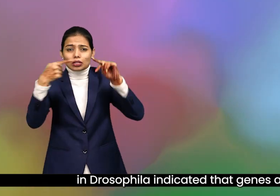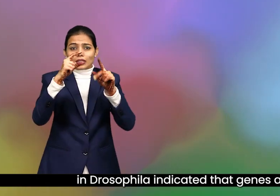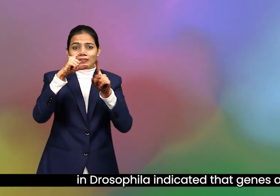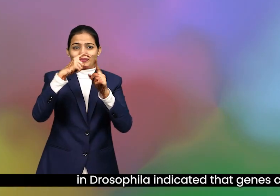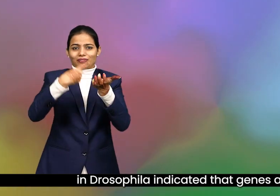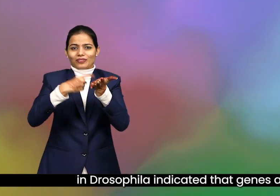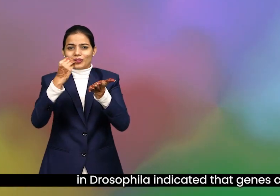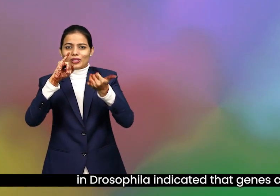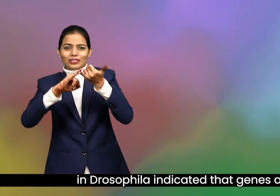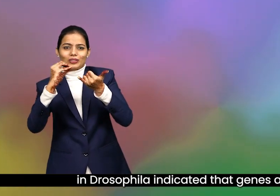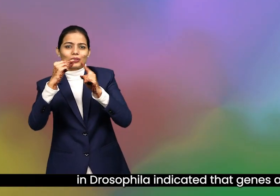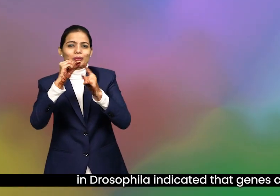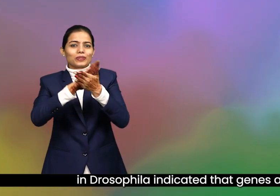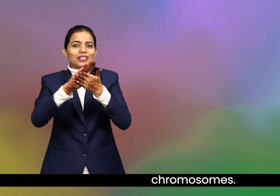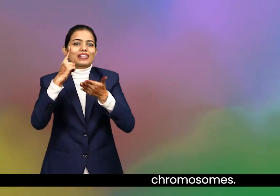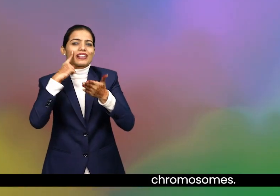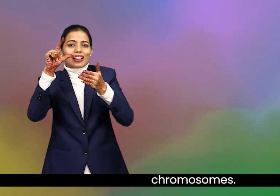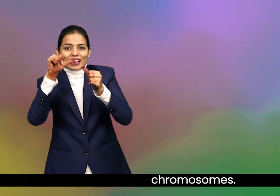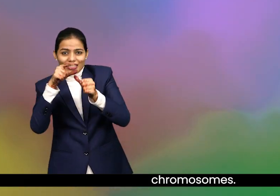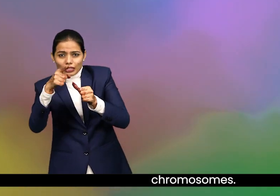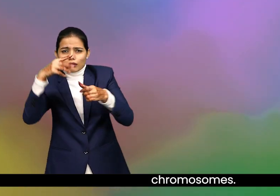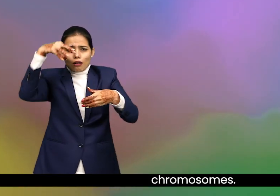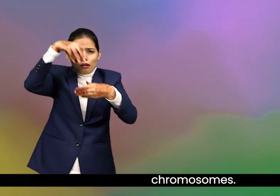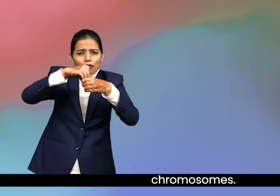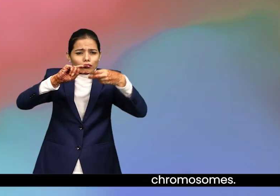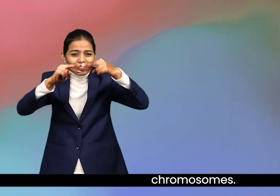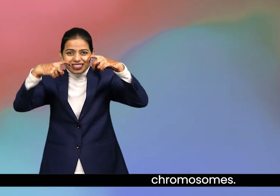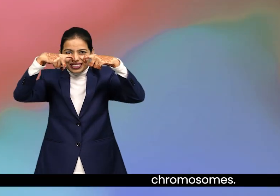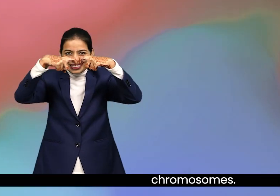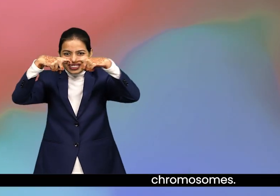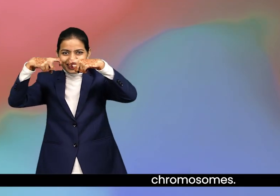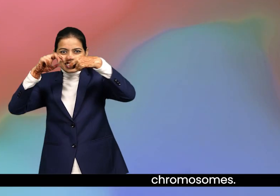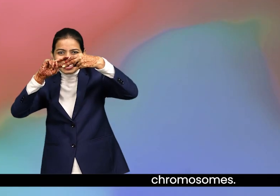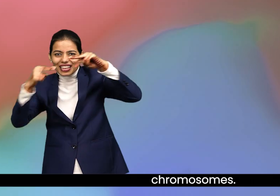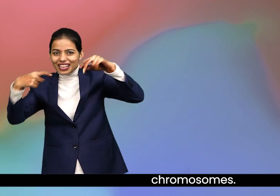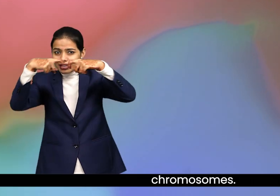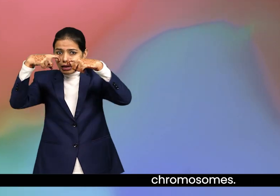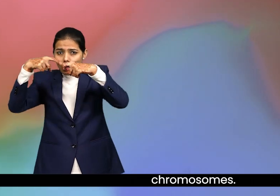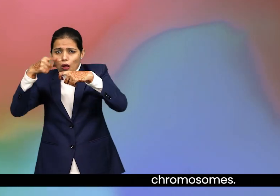on chromosomes. மரபணுக்கள் நிறப்புரிகளில் இருப்பதை குறிக்கிறது.